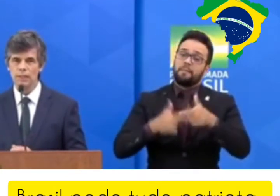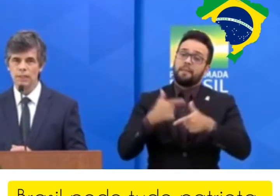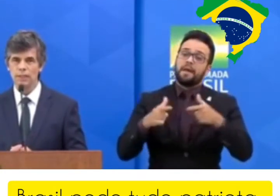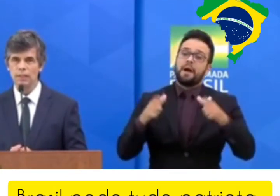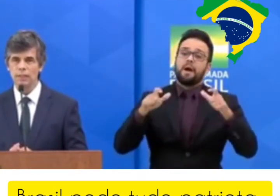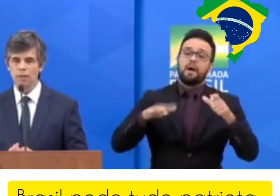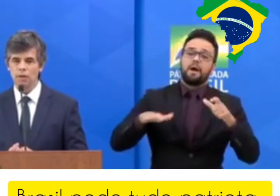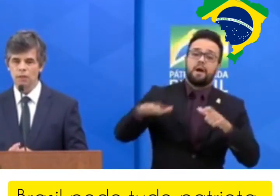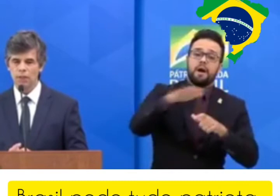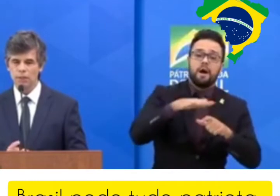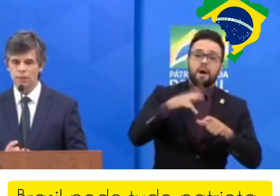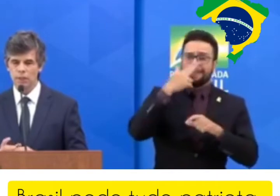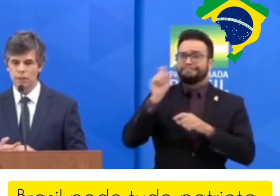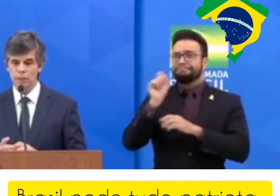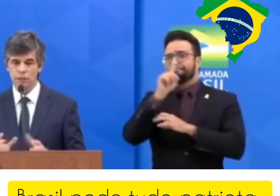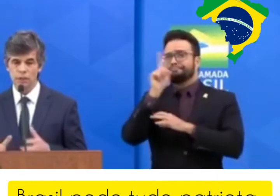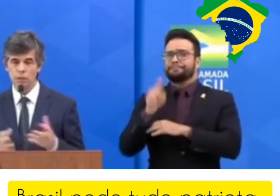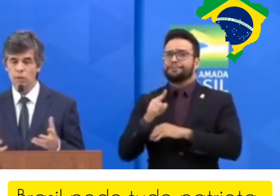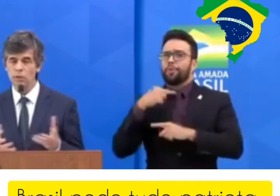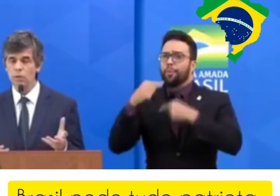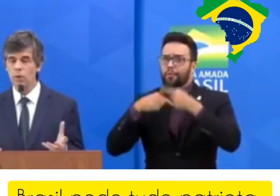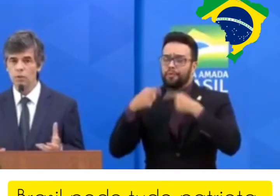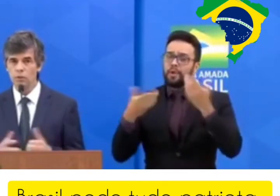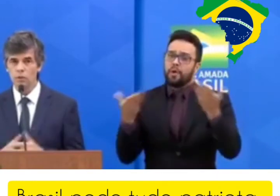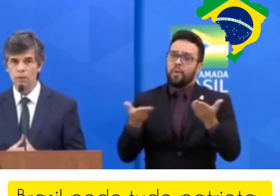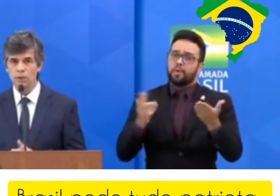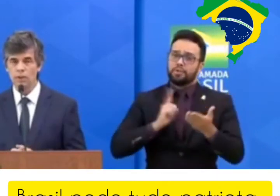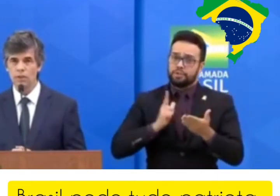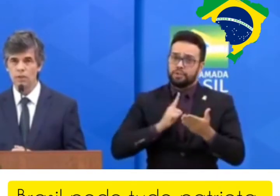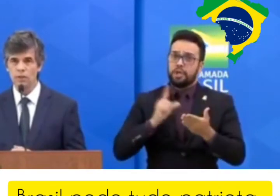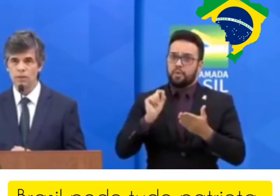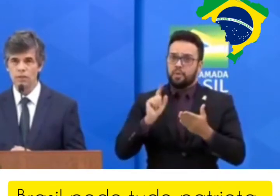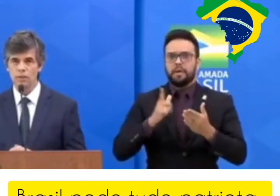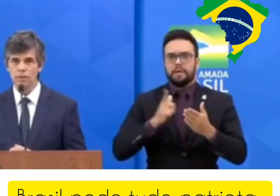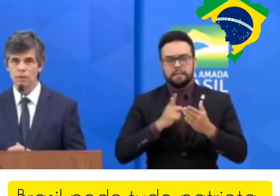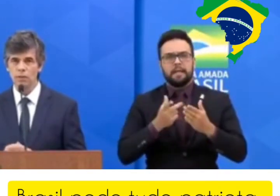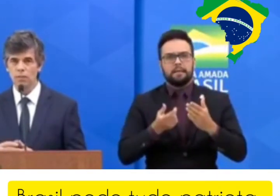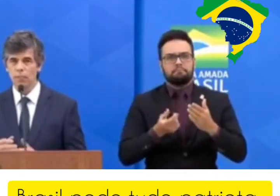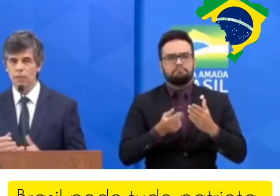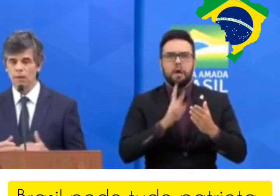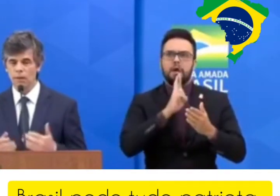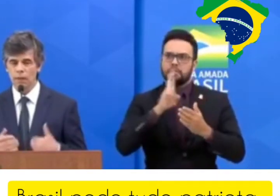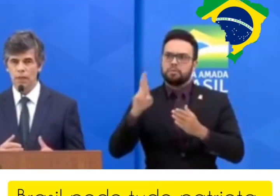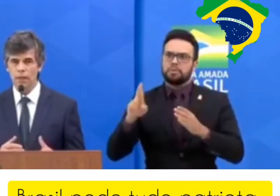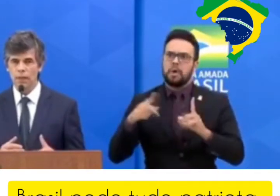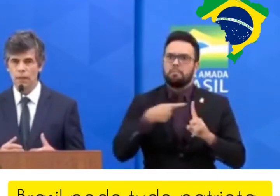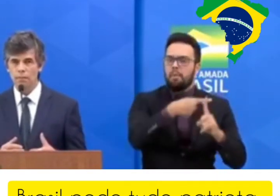tanta incerteza, mas existem hoje coisas muito promissoras, né? A gente hoje está vendo